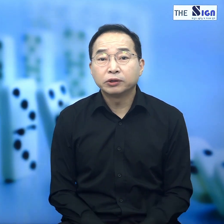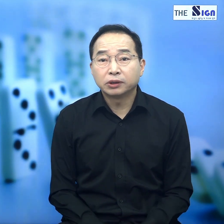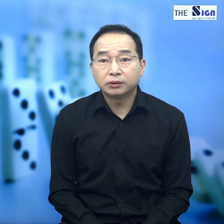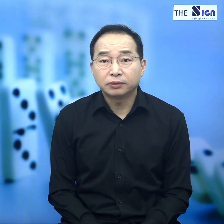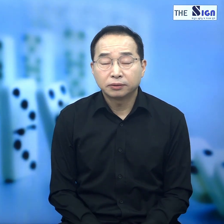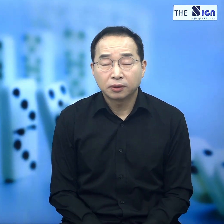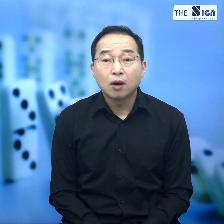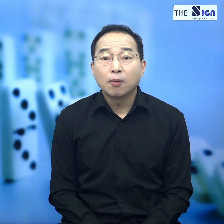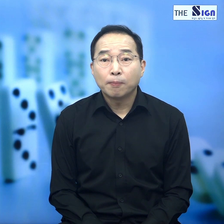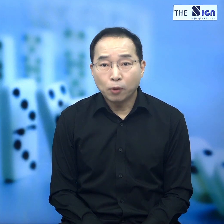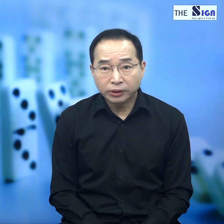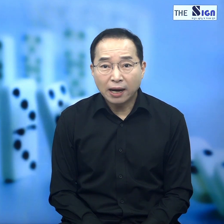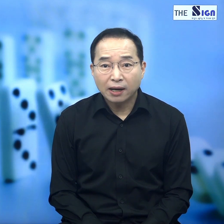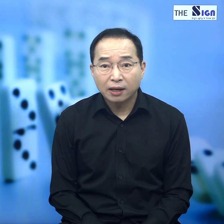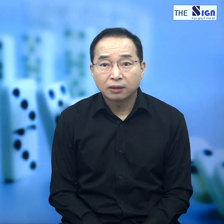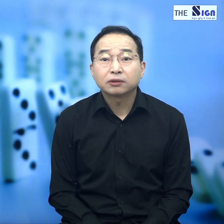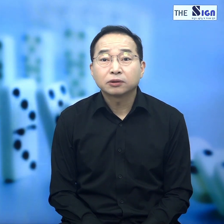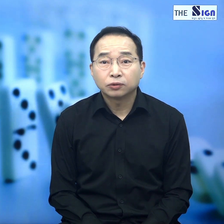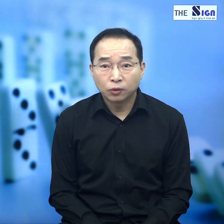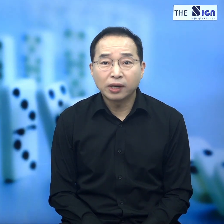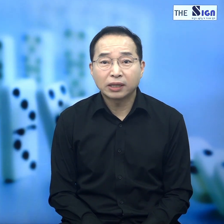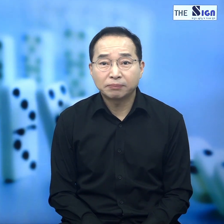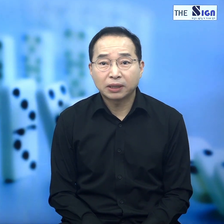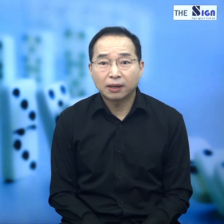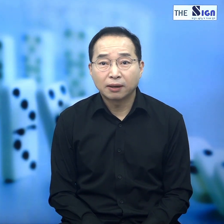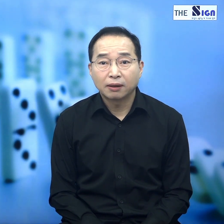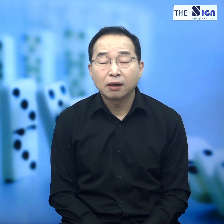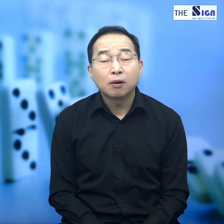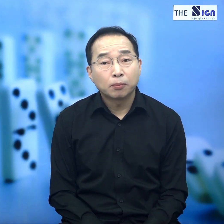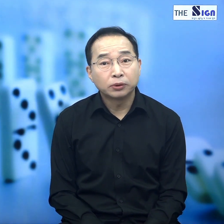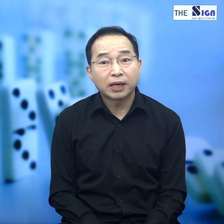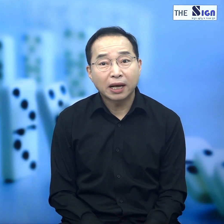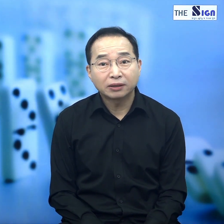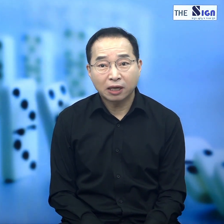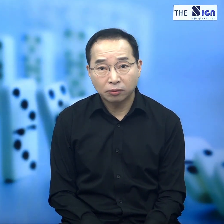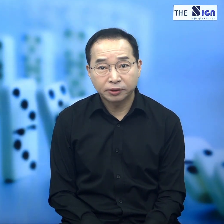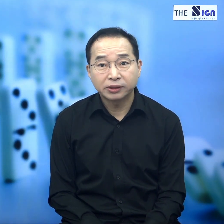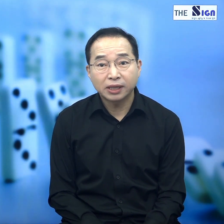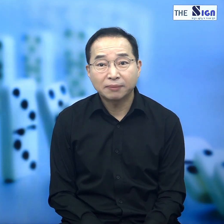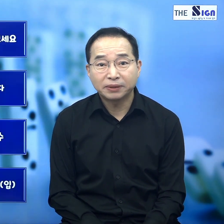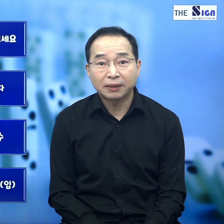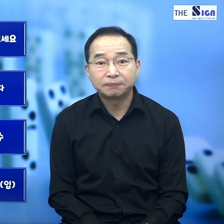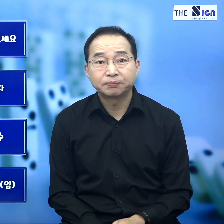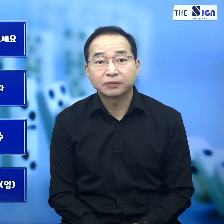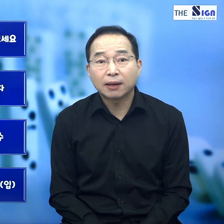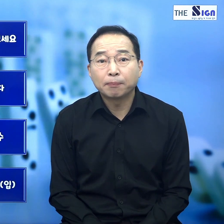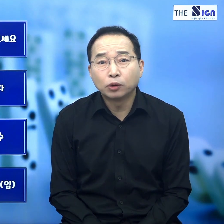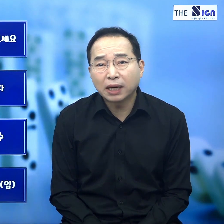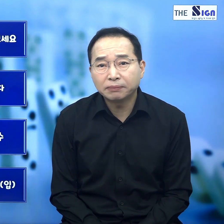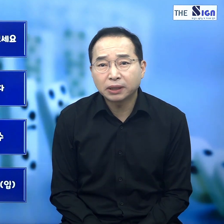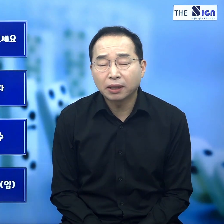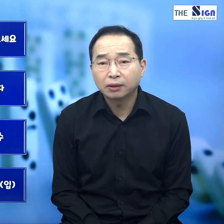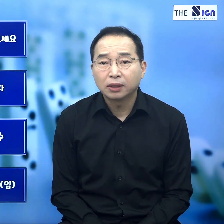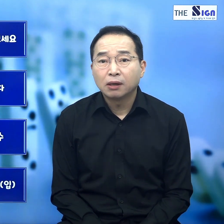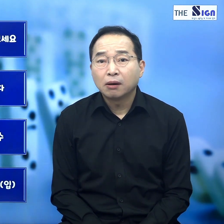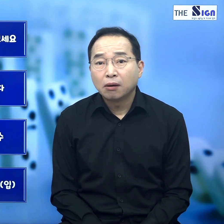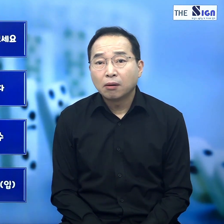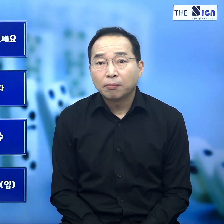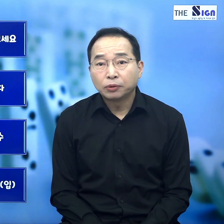오늘은 보다, 놀라다입니다. 보다라는 단어부터 시작합니다. 자, 보다입니다. 보다가